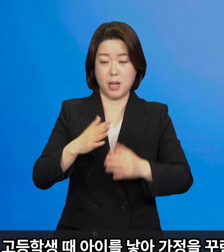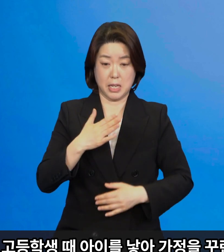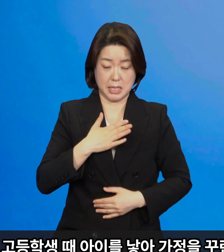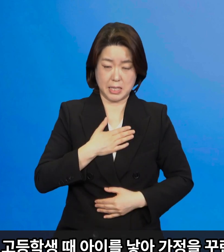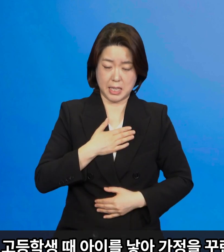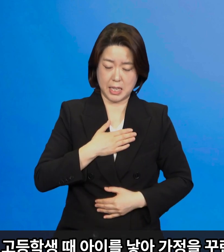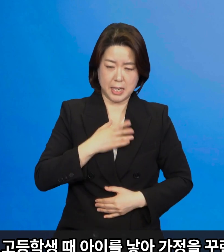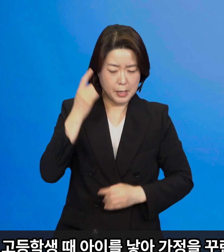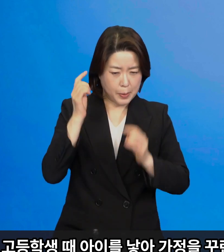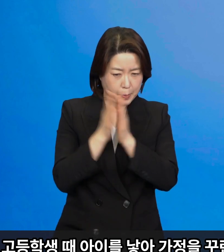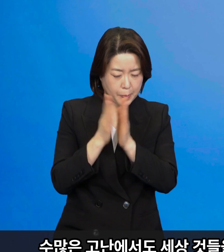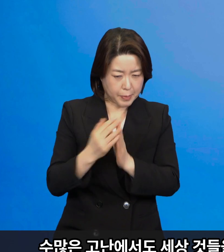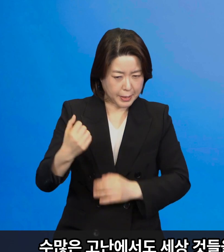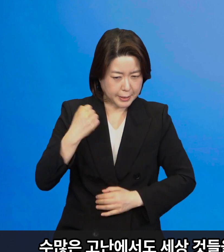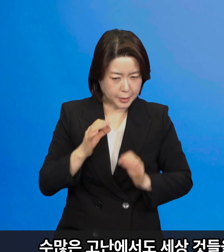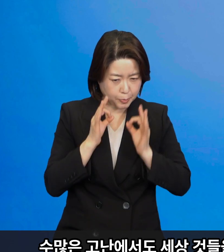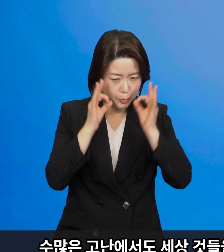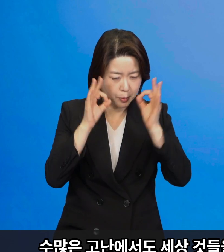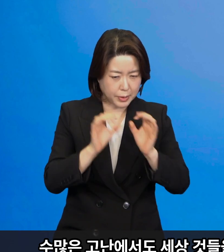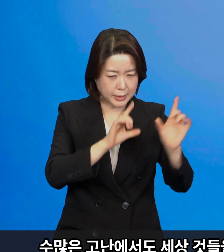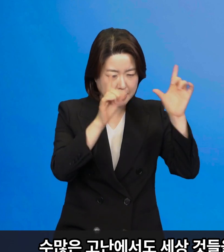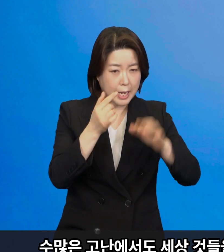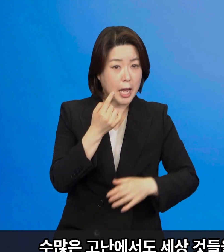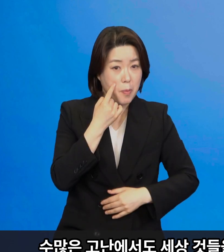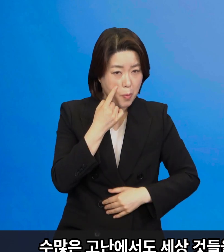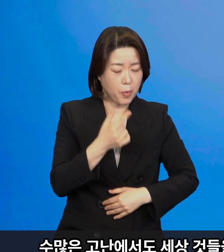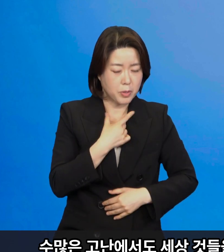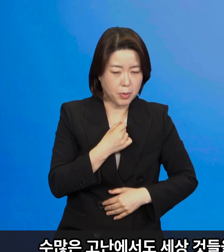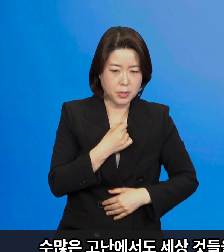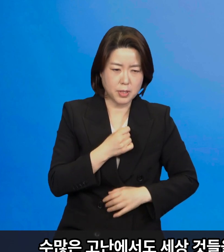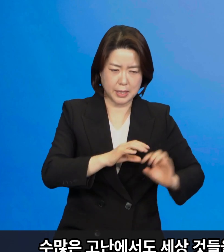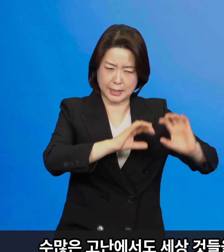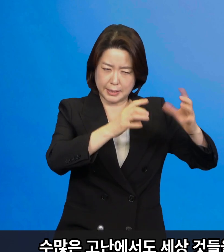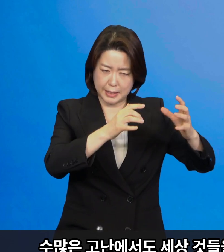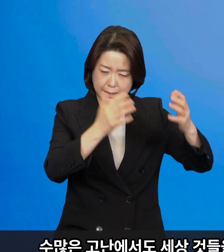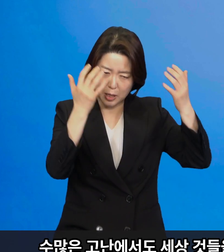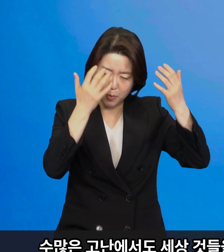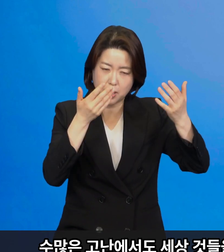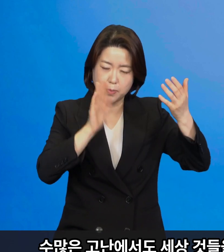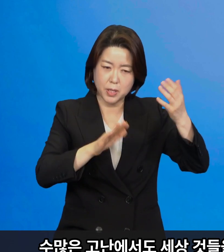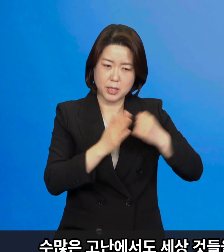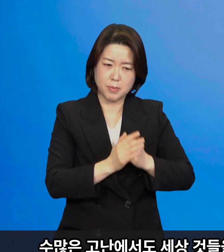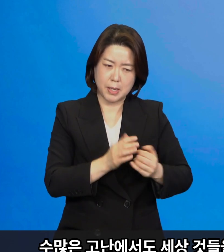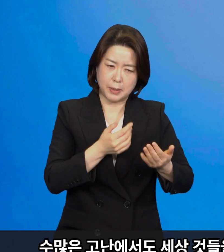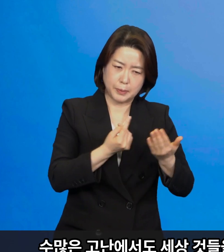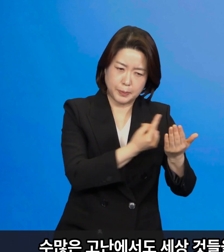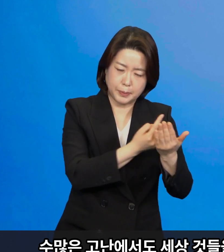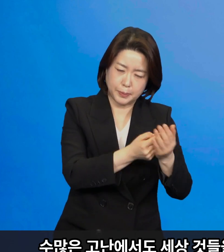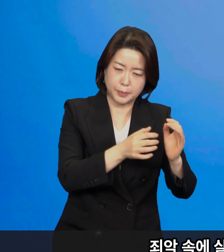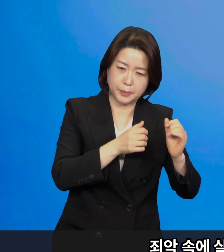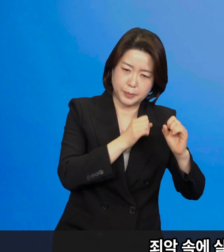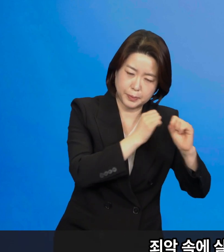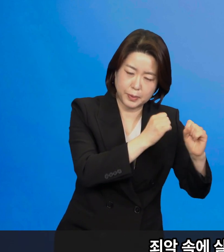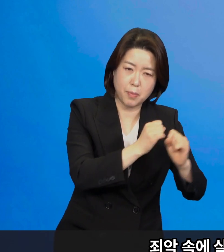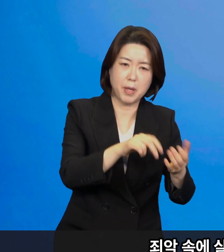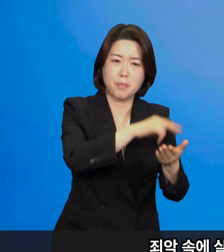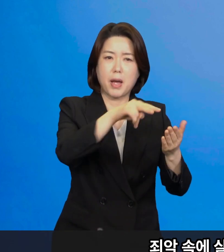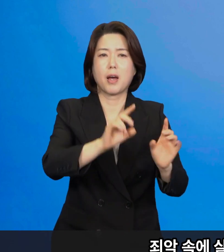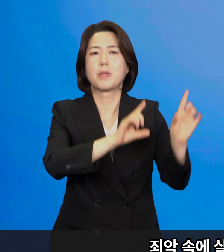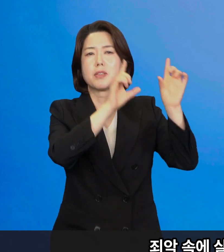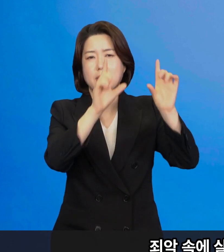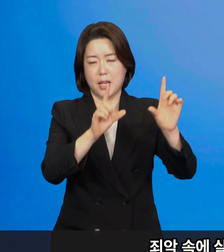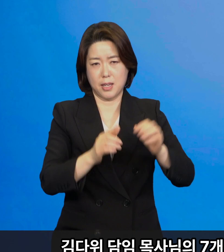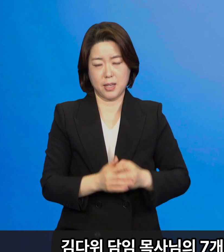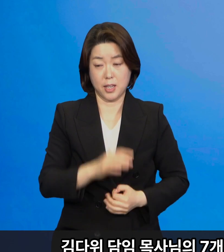노력으로 잘 살아보겠다며 수많은 고난에서도 세상 것들을 의지하며 방황하며 지냈습니다. 죄악 속에 살아오던